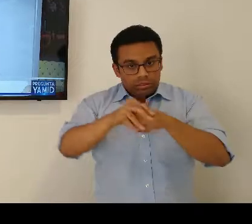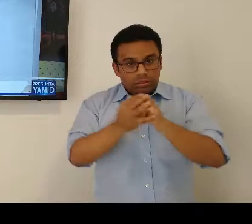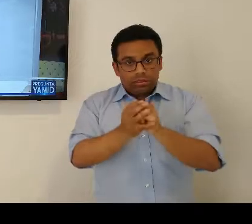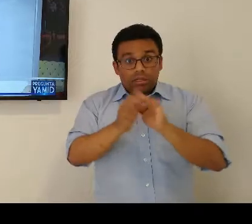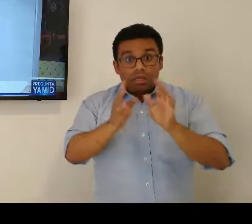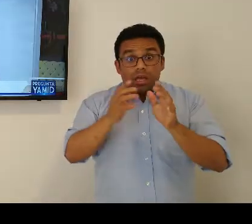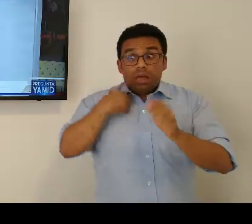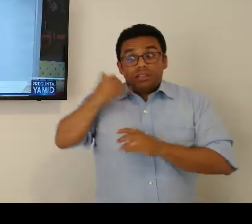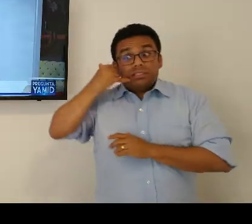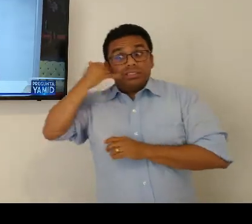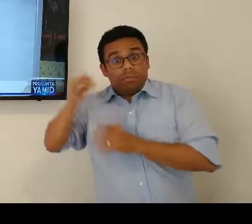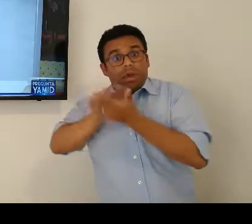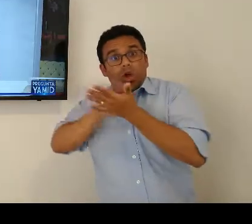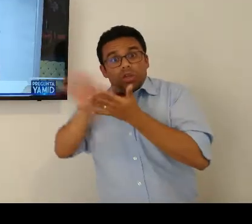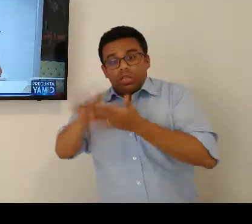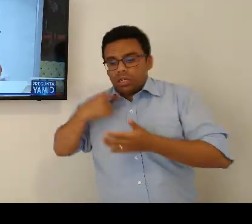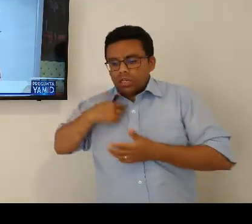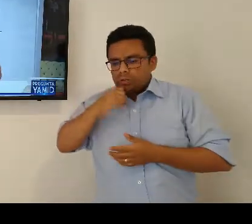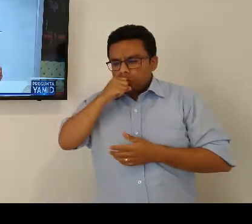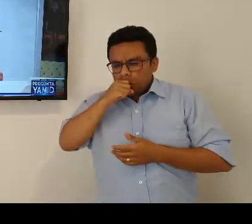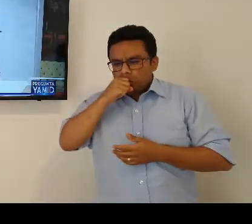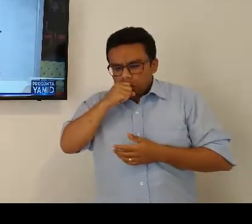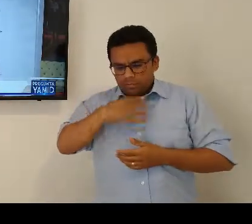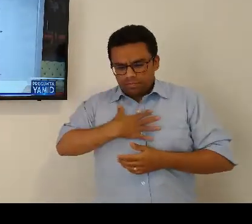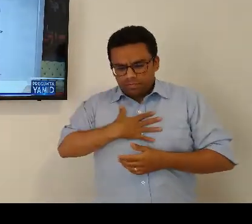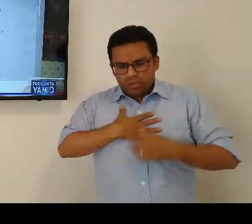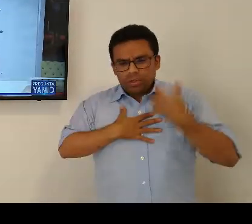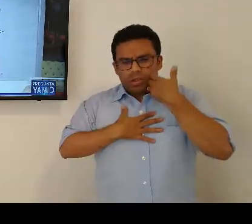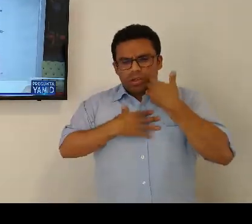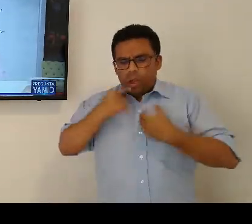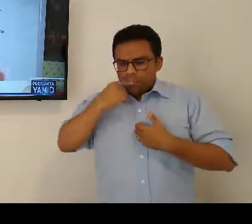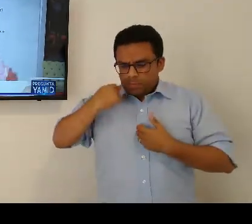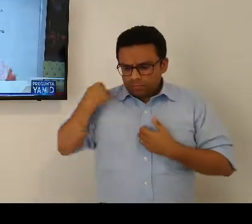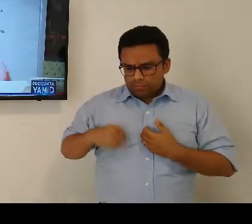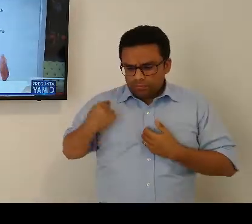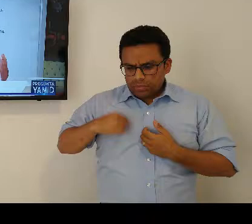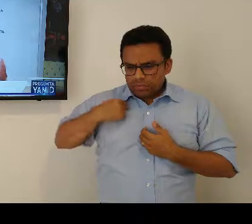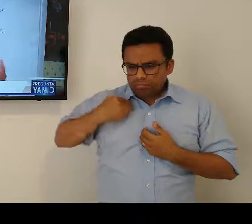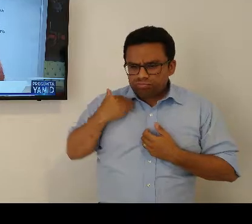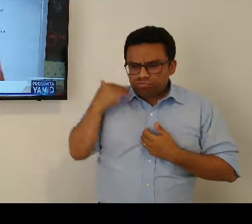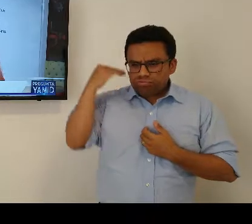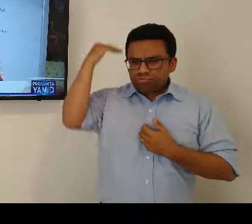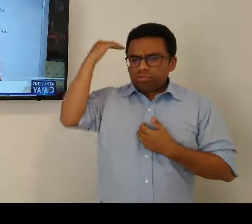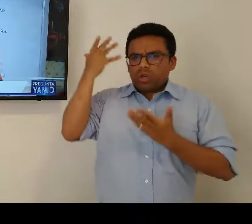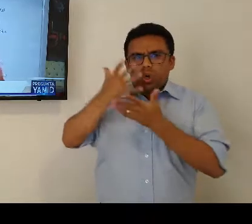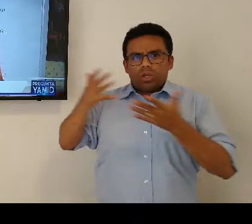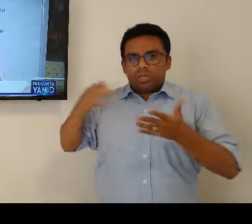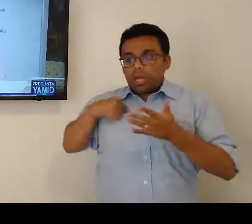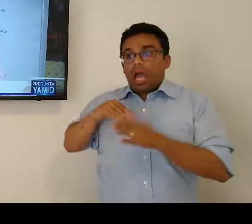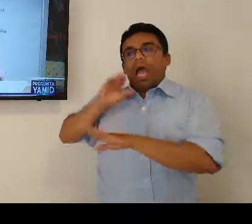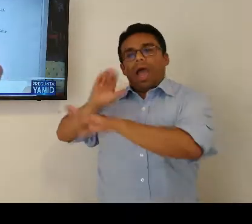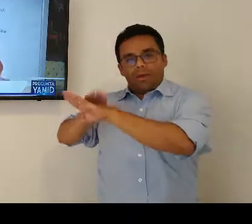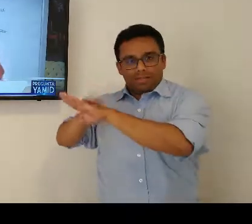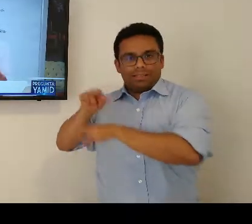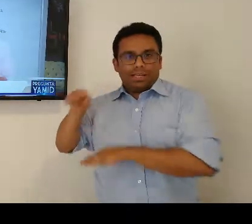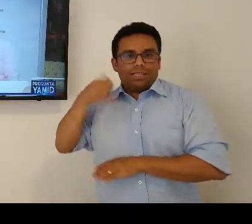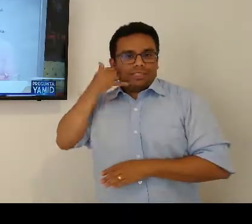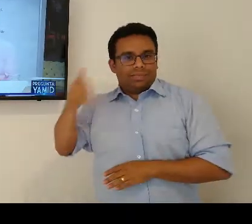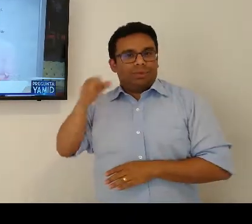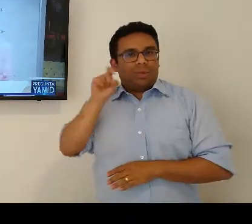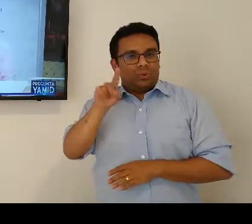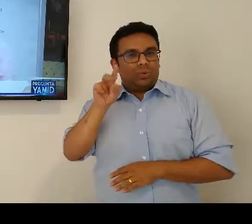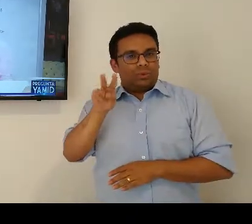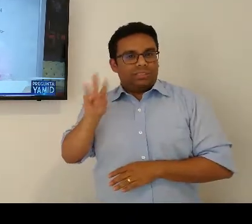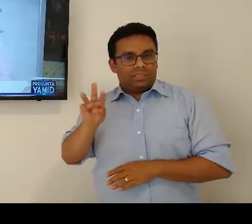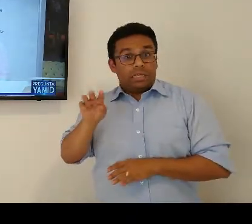o fiebre o dificultad respiratoria. Esas van a ser las medidas de cuidado siempre. Eso es lo único que nos protege del virus. Y es lo único